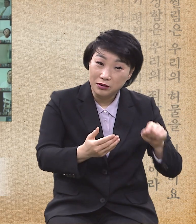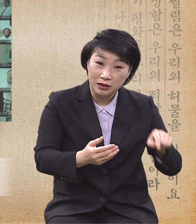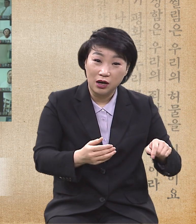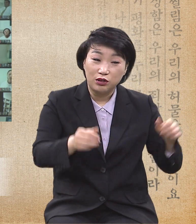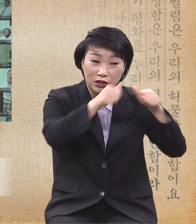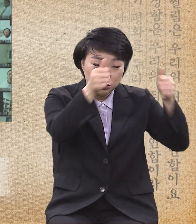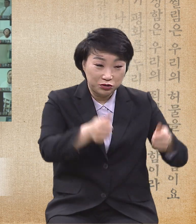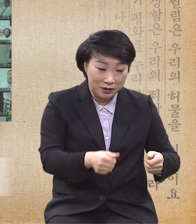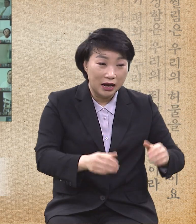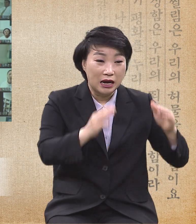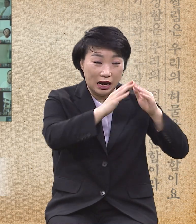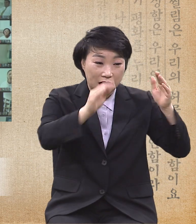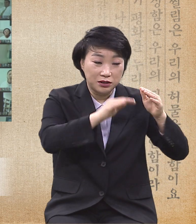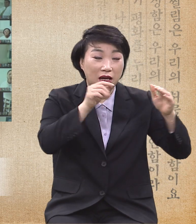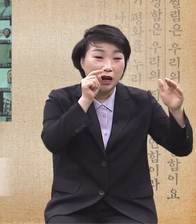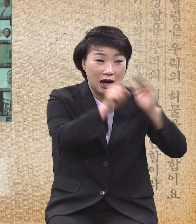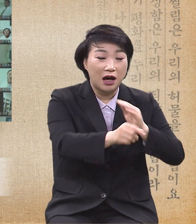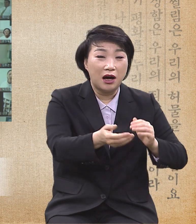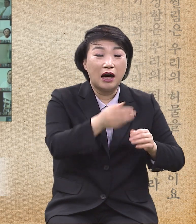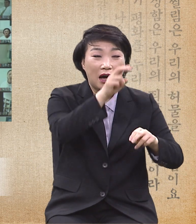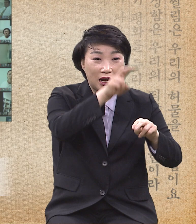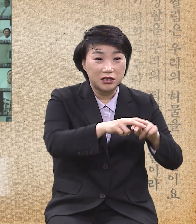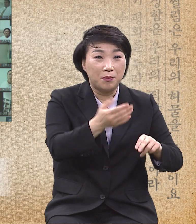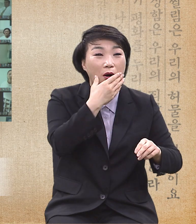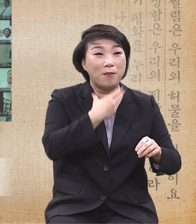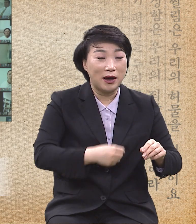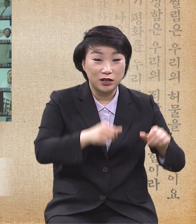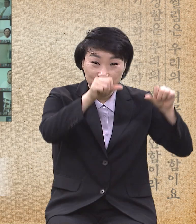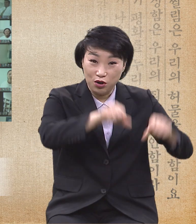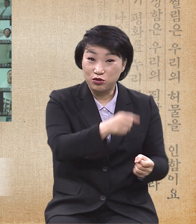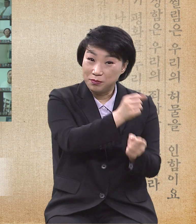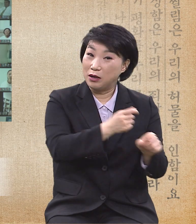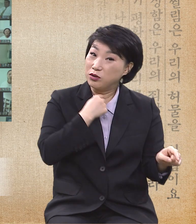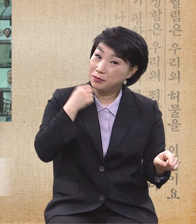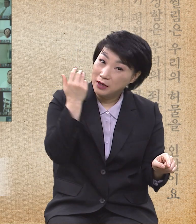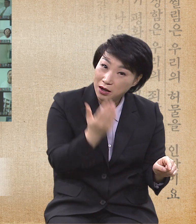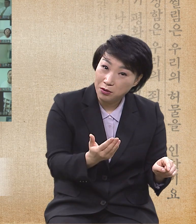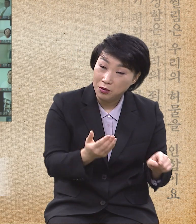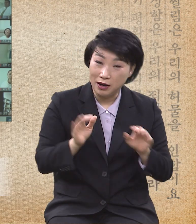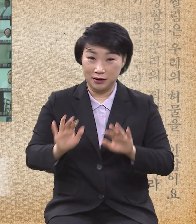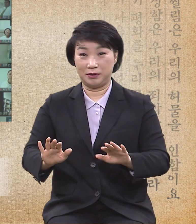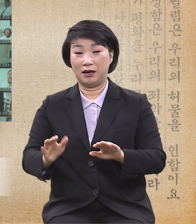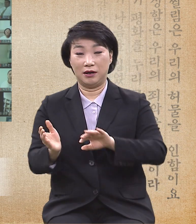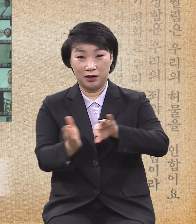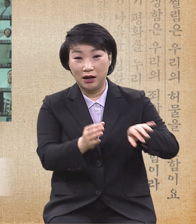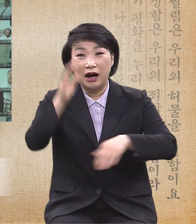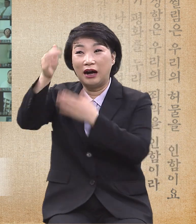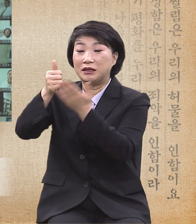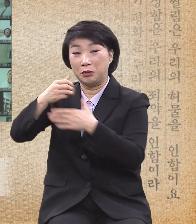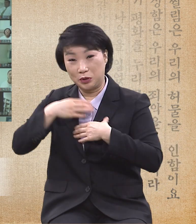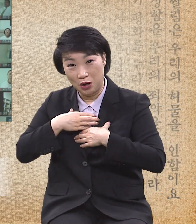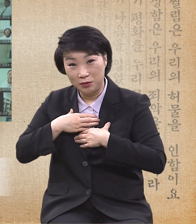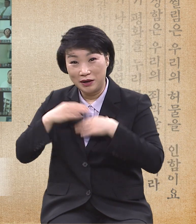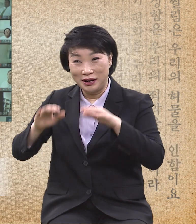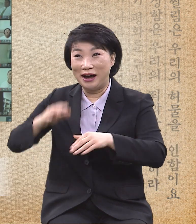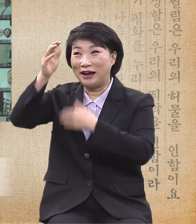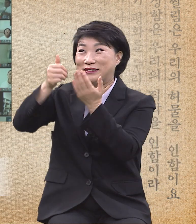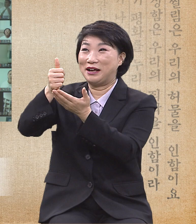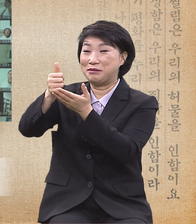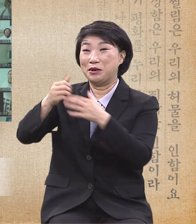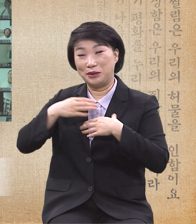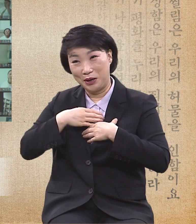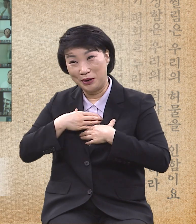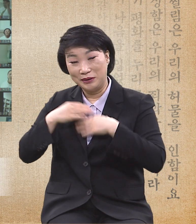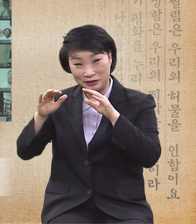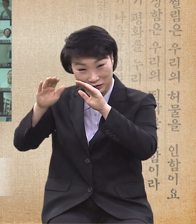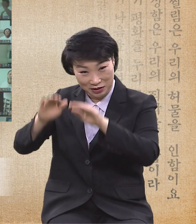우상의 집에 앉아서 먹고 마시면서 저주를 생산할 것이냐, 아니면 하나님을 경배하고 하나님을